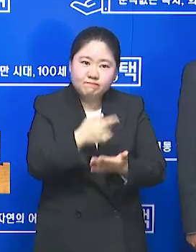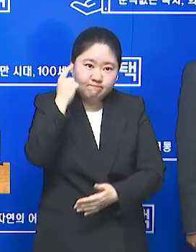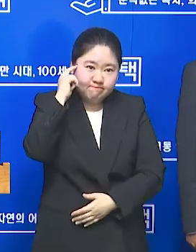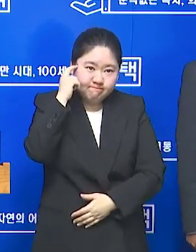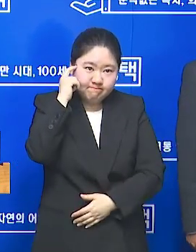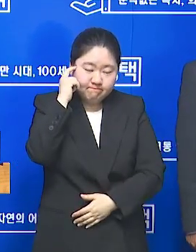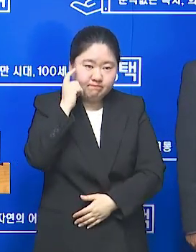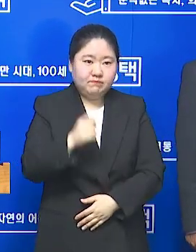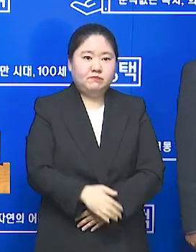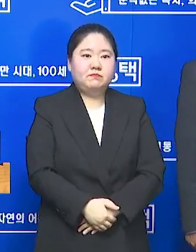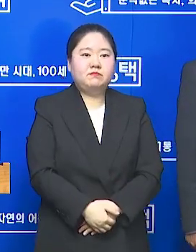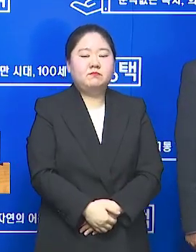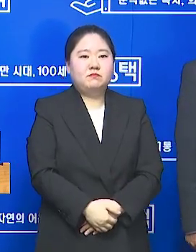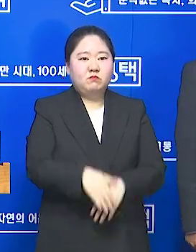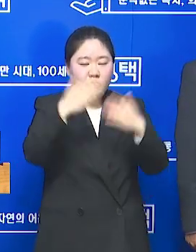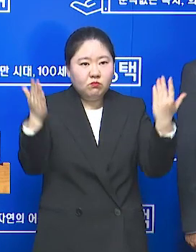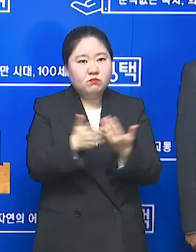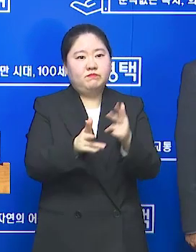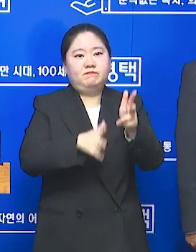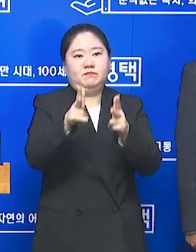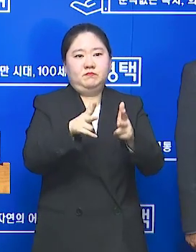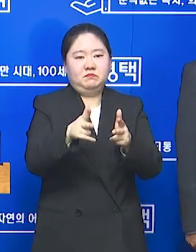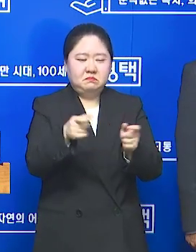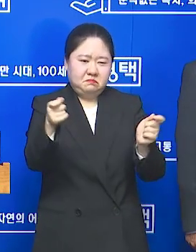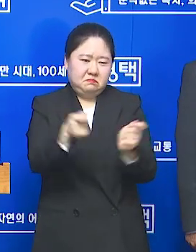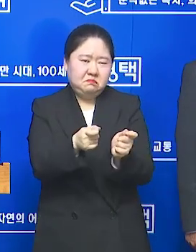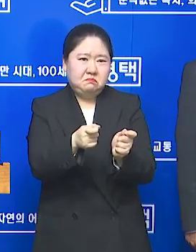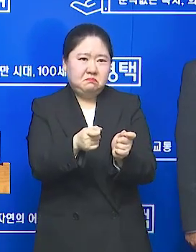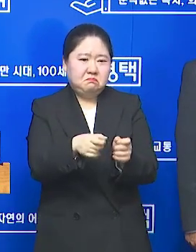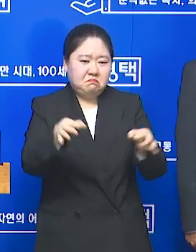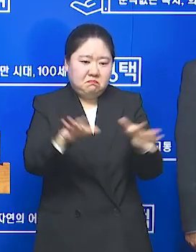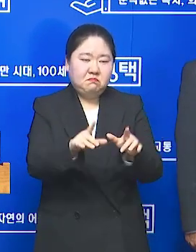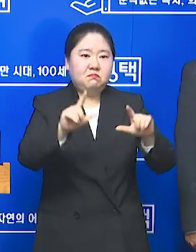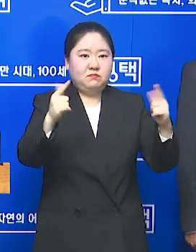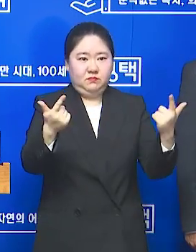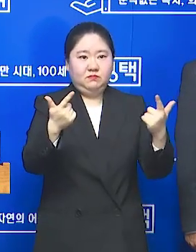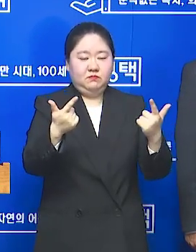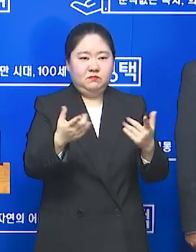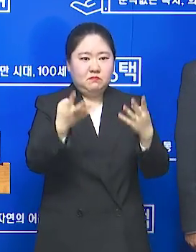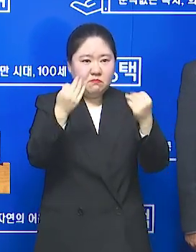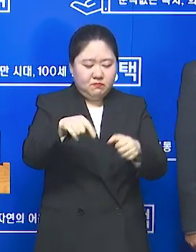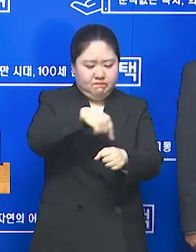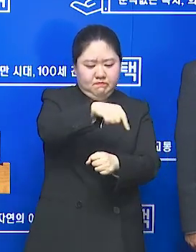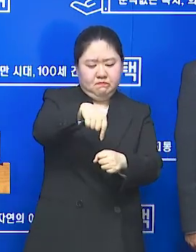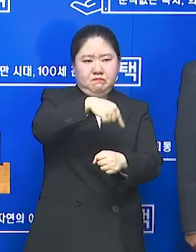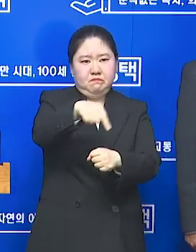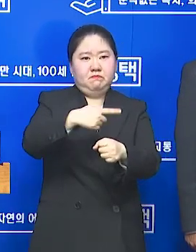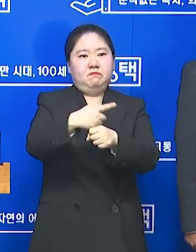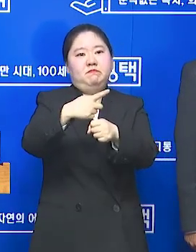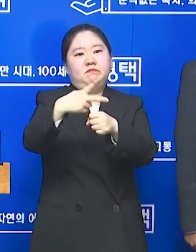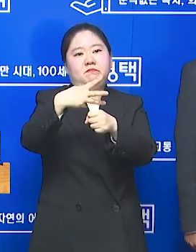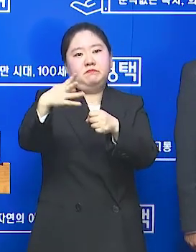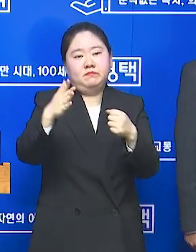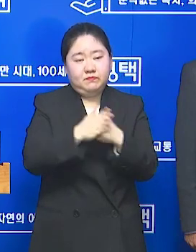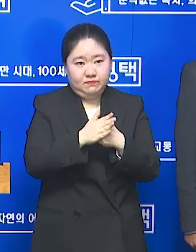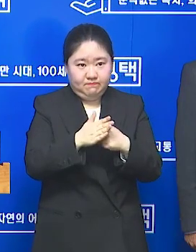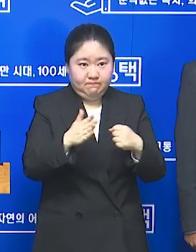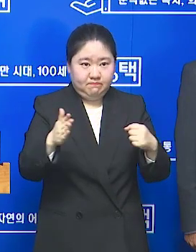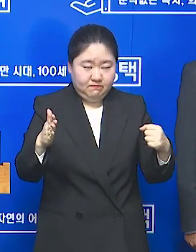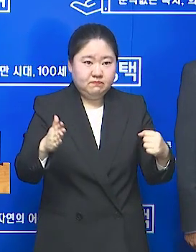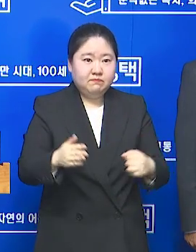생각하고 있습니다. 모든 사업이 단기간에 완료할 수 있는 사업이 아니고 많은 시일이 소요되는 중장기 사업이기 때문에